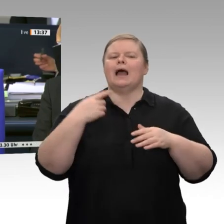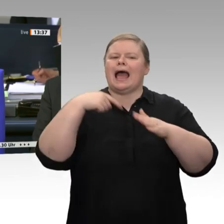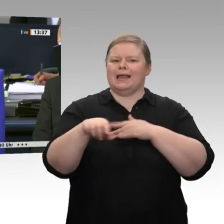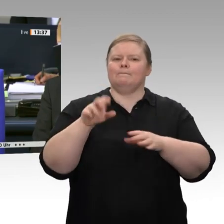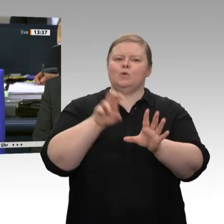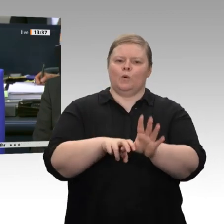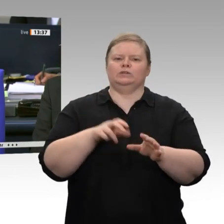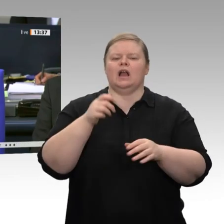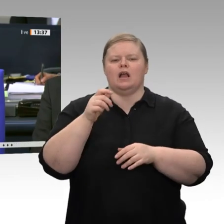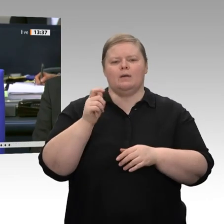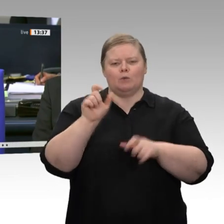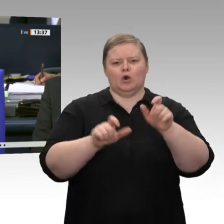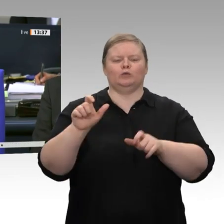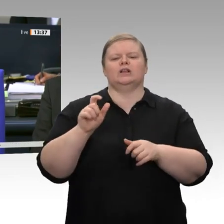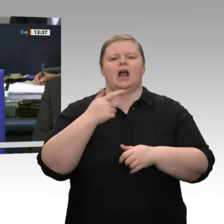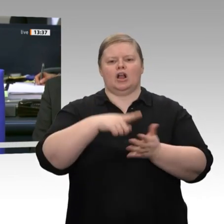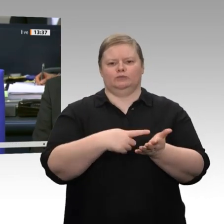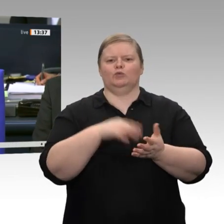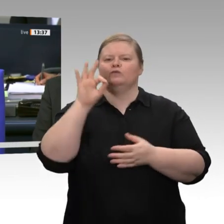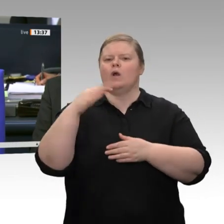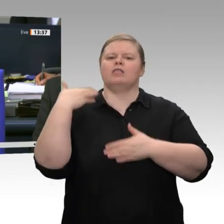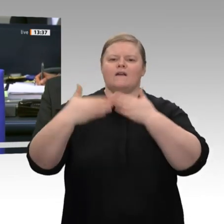NS-Regimes. Wer stimmt für diesen Antrag?